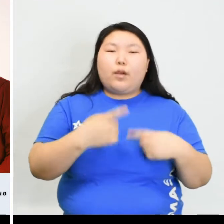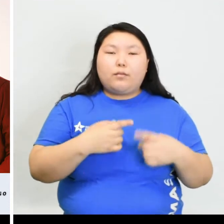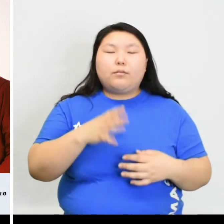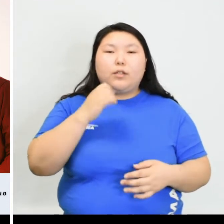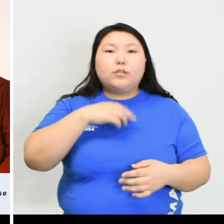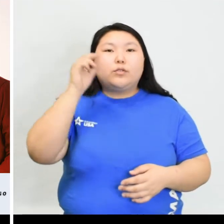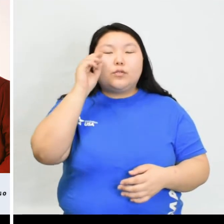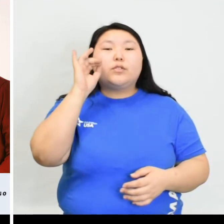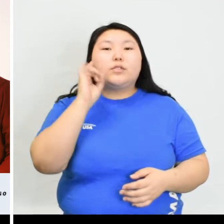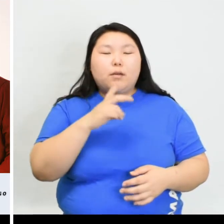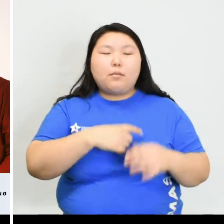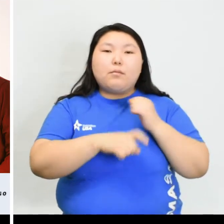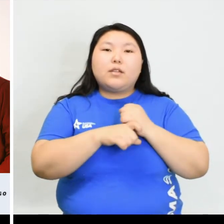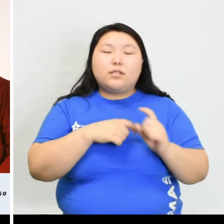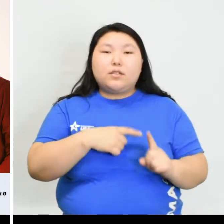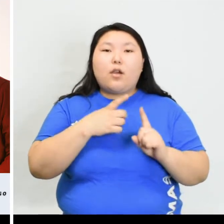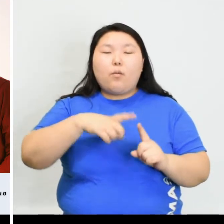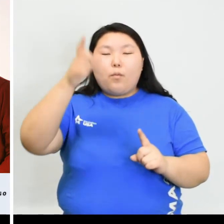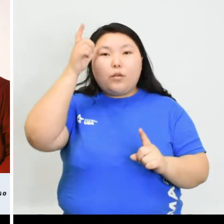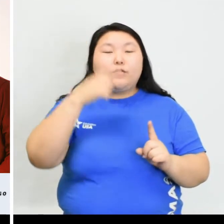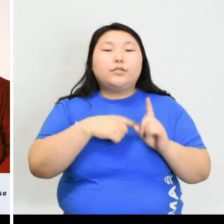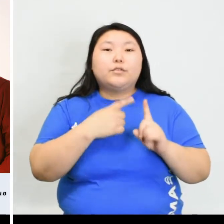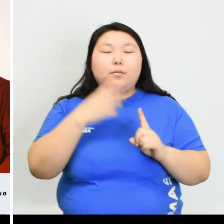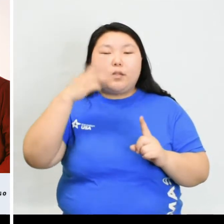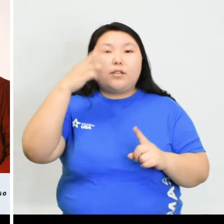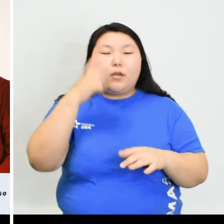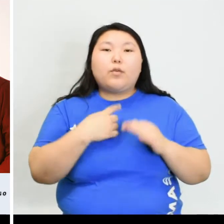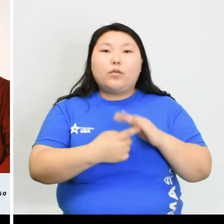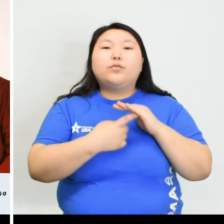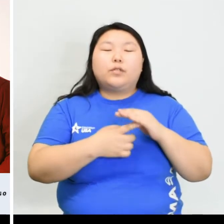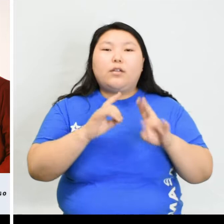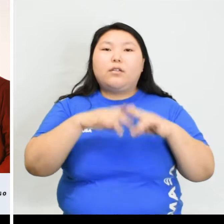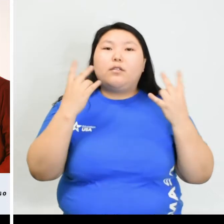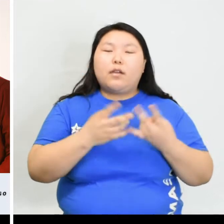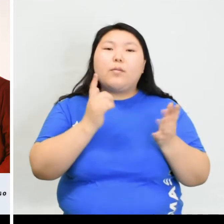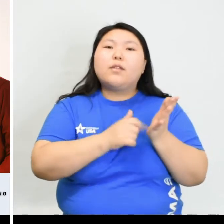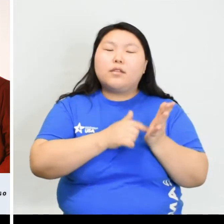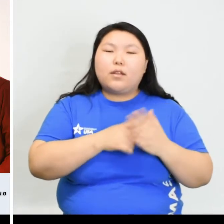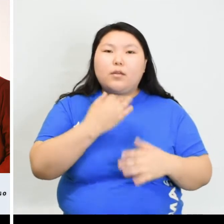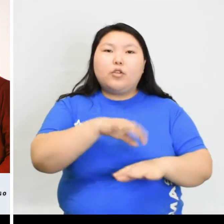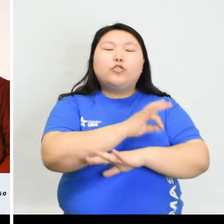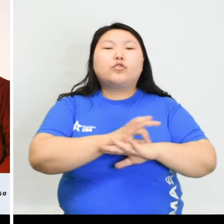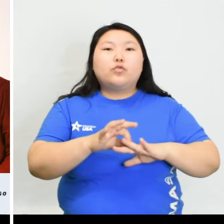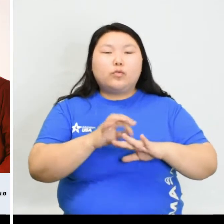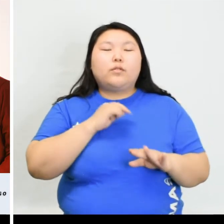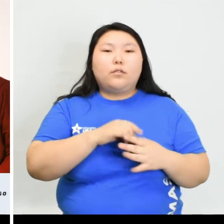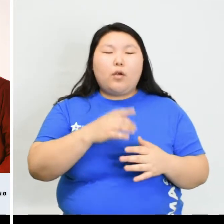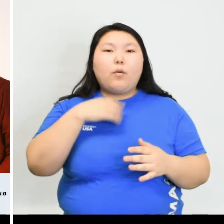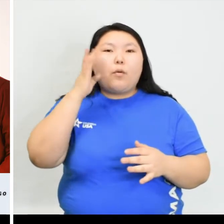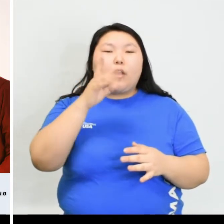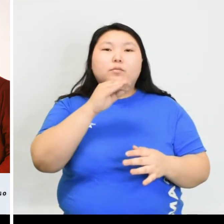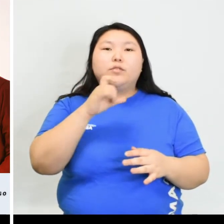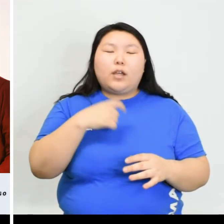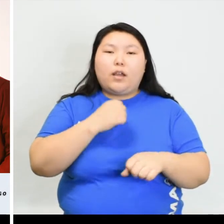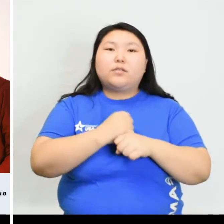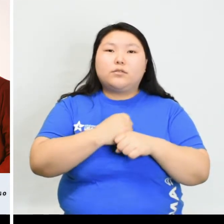сурсан мэрэгчлэл дээрээ, тэ боловсрол дээрээ, мэдлэг дээрээ үндэслээд нийгэмд хэрэгтэй төслүүд, бодлогын хэмжээний ажлууд хийж